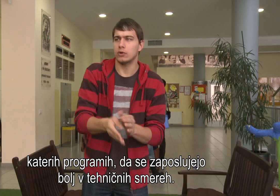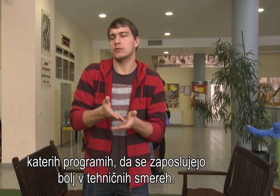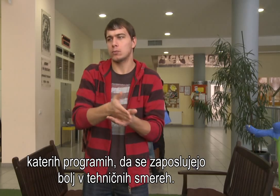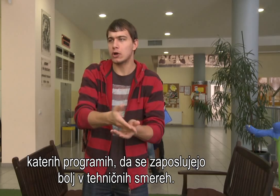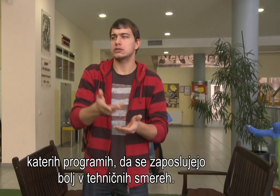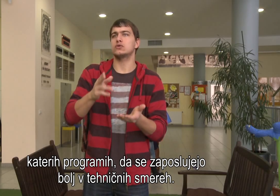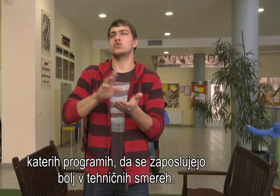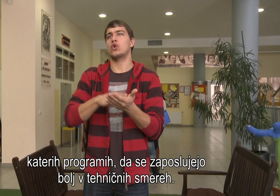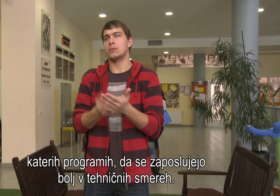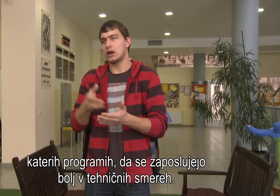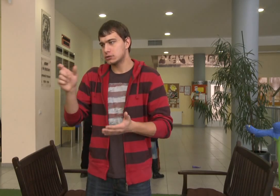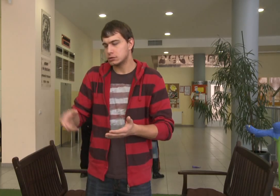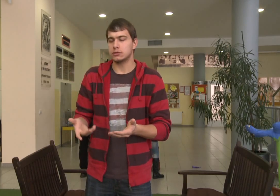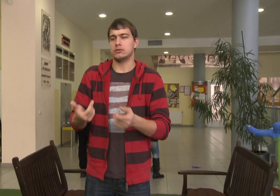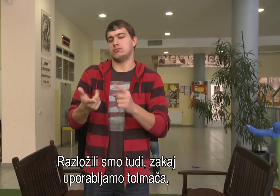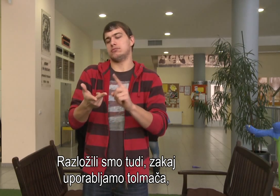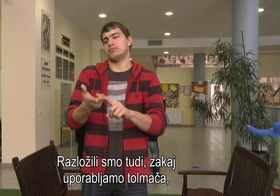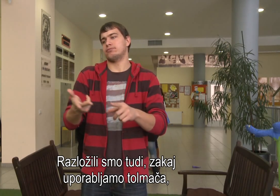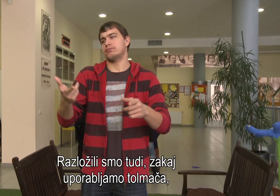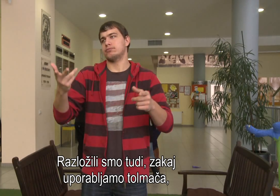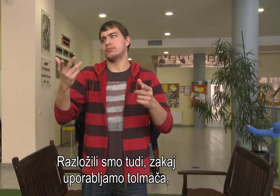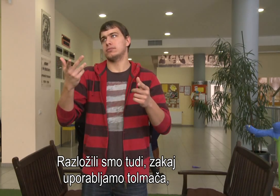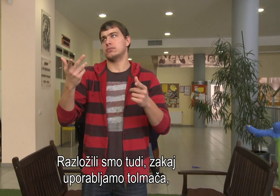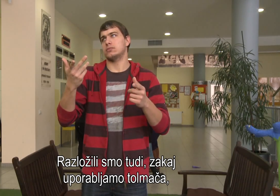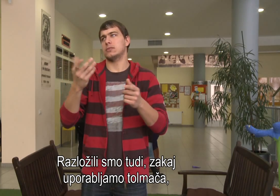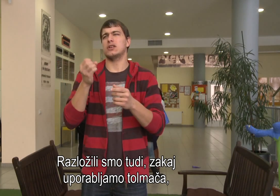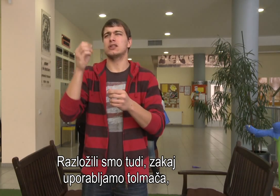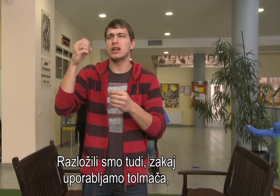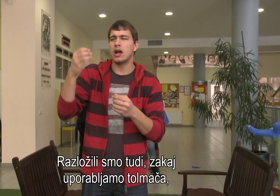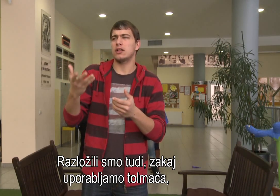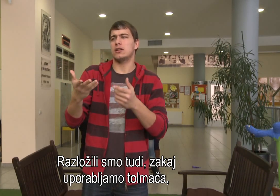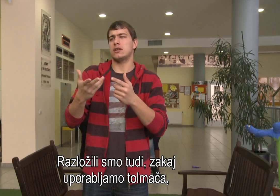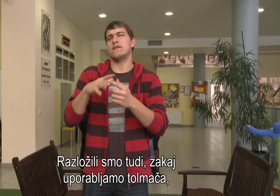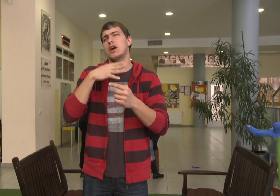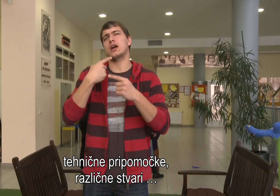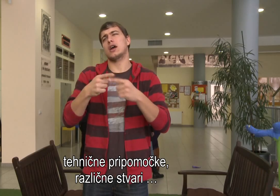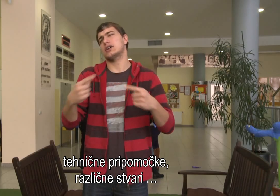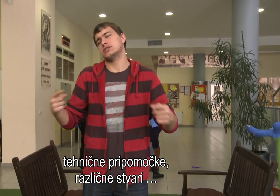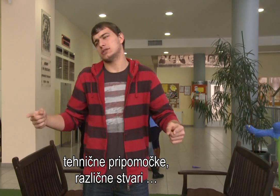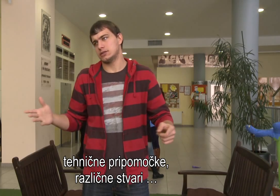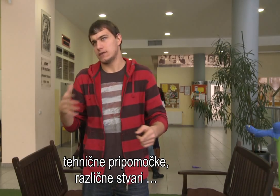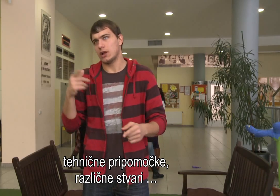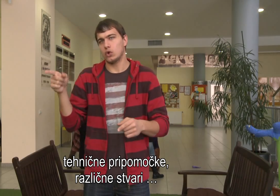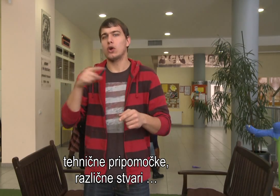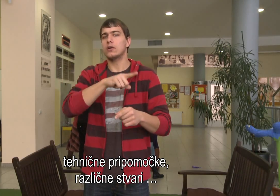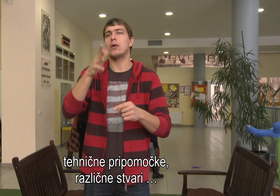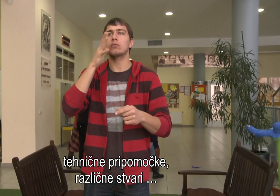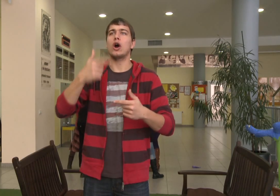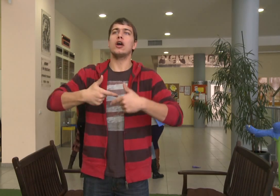razložili smo, kako poteka naše življenje, kako študiramo, kako hodimo v šolo, kako uporabljamo tolmače, najrazličnejše